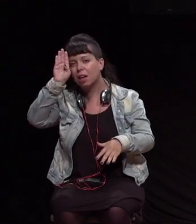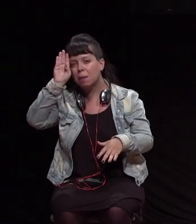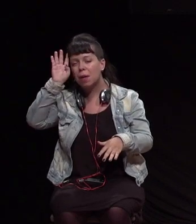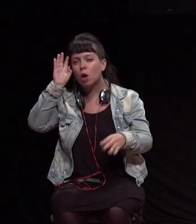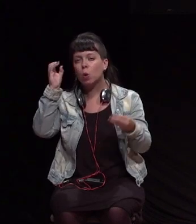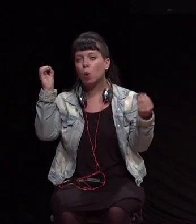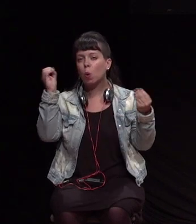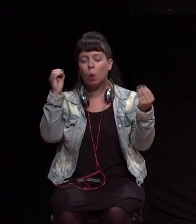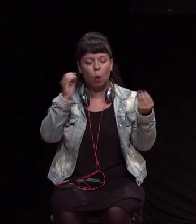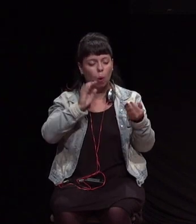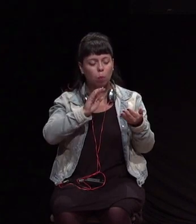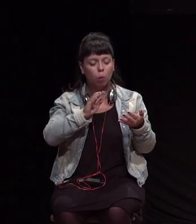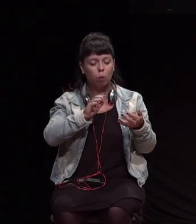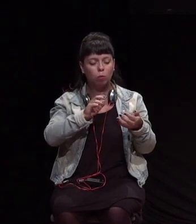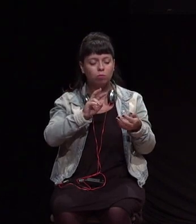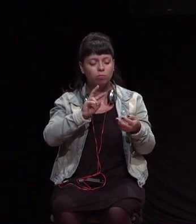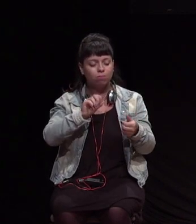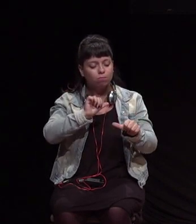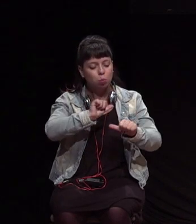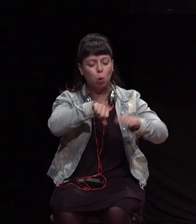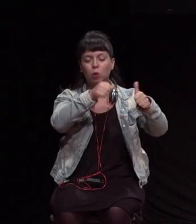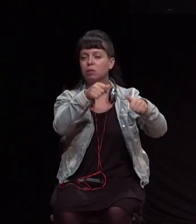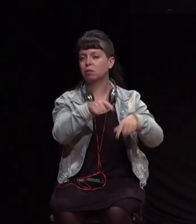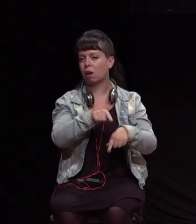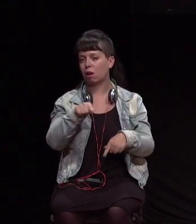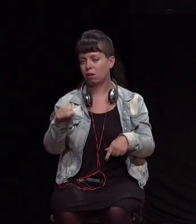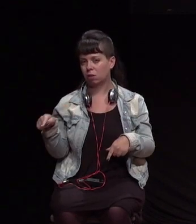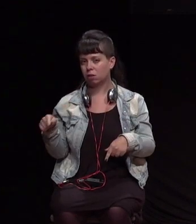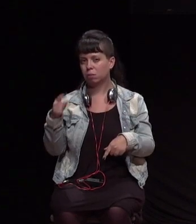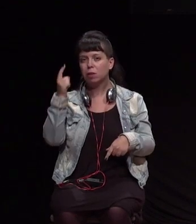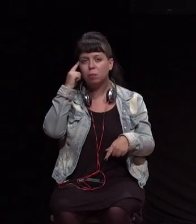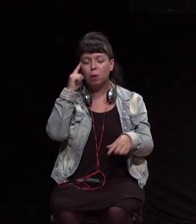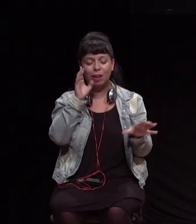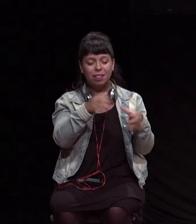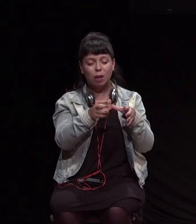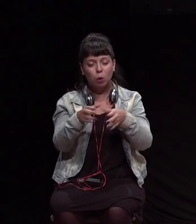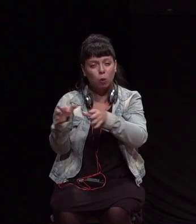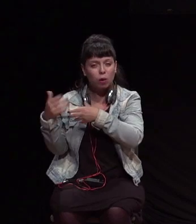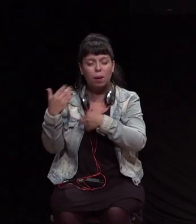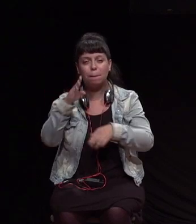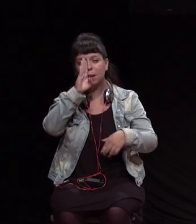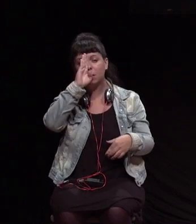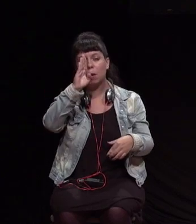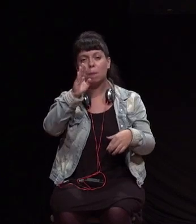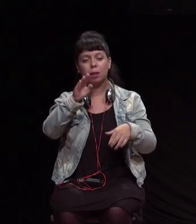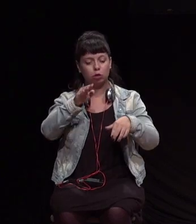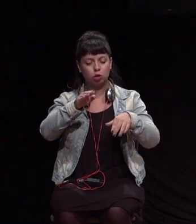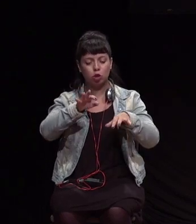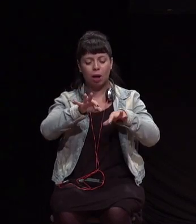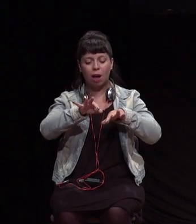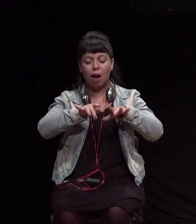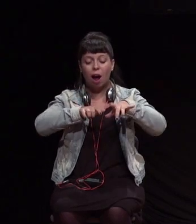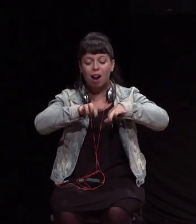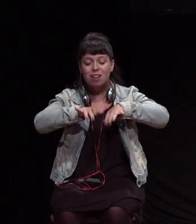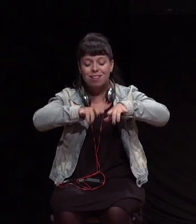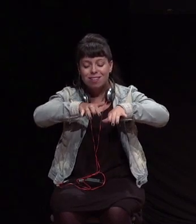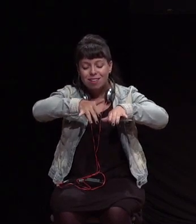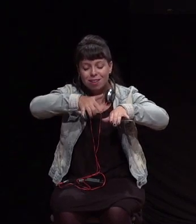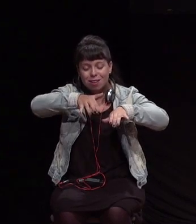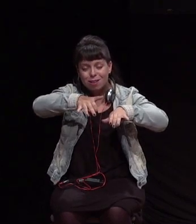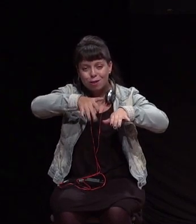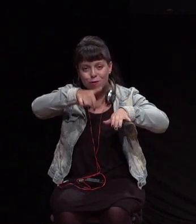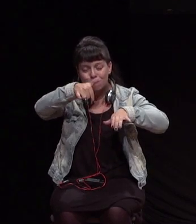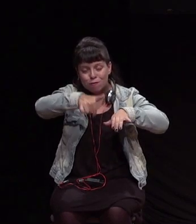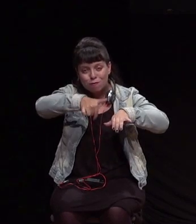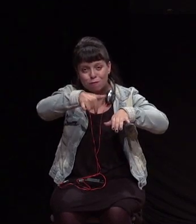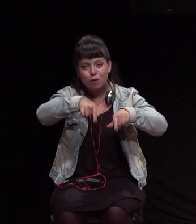que essas categorias, e principalmente os arquivos, né, os arquivos também são organizados de